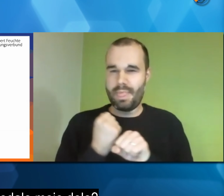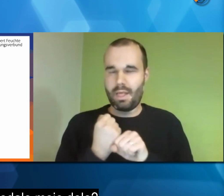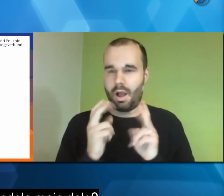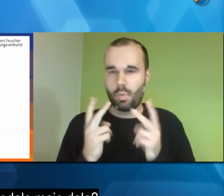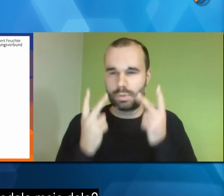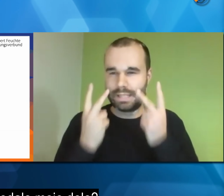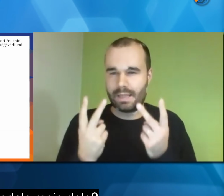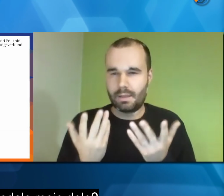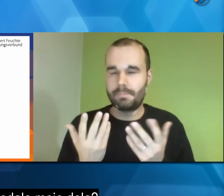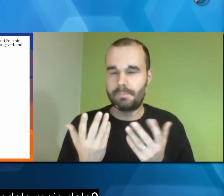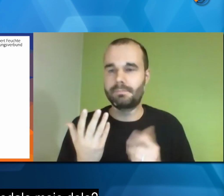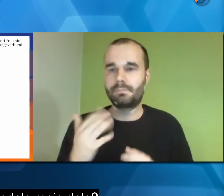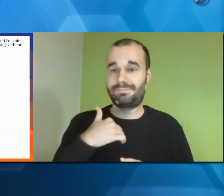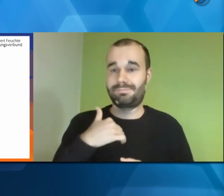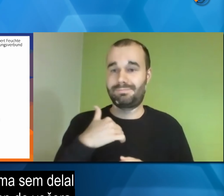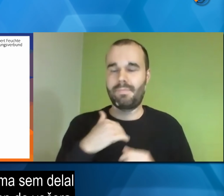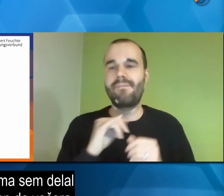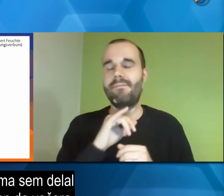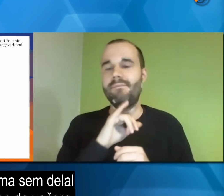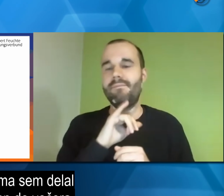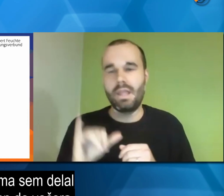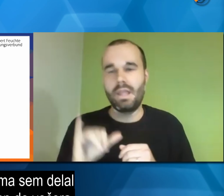Kako pa je izgledalo moje delo?